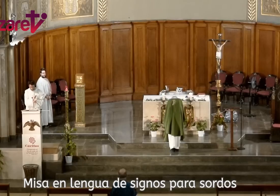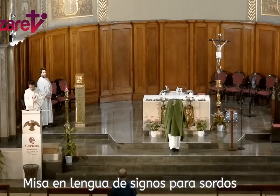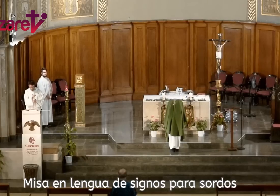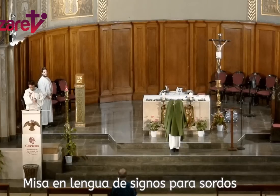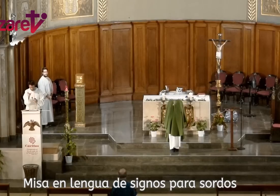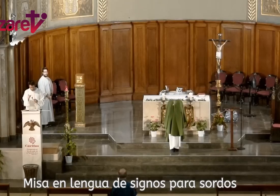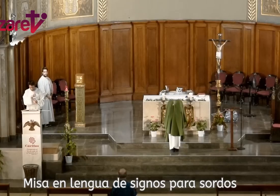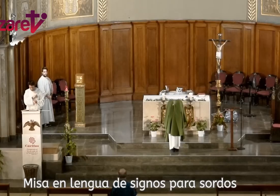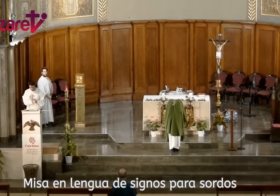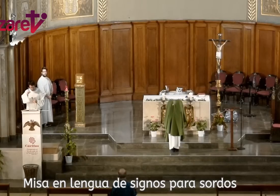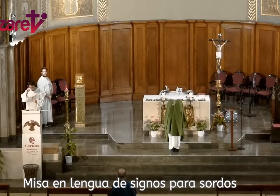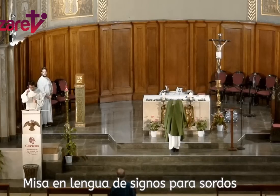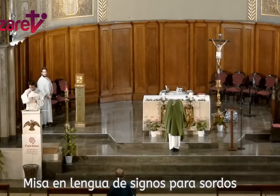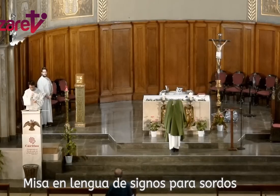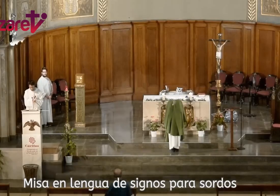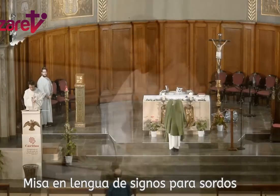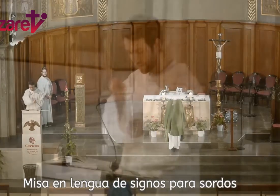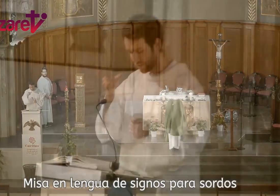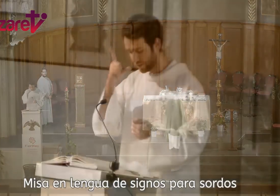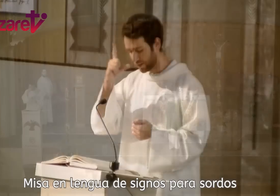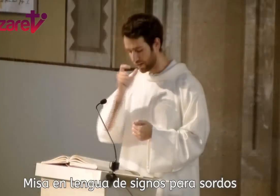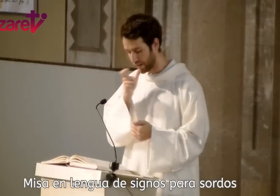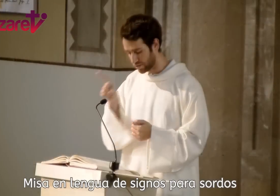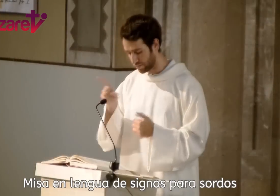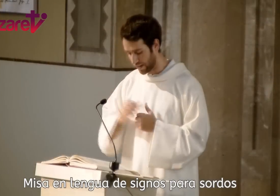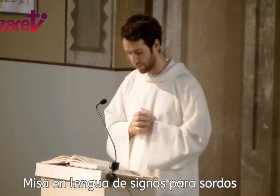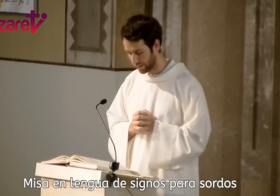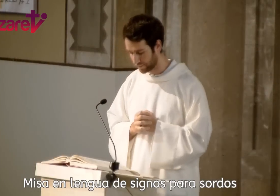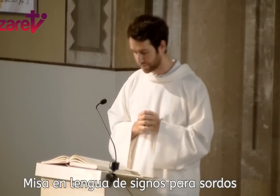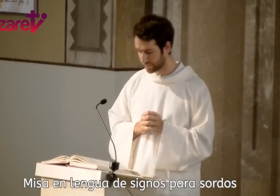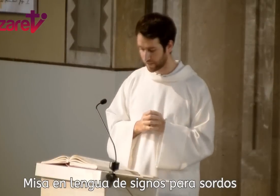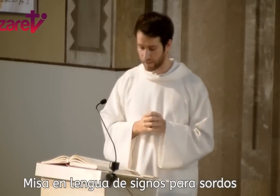aleluya. Espero en el Señor, espero en su palabra.